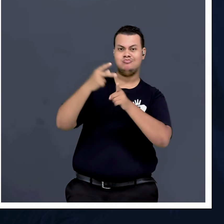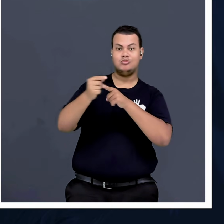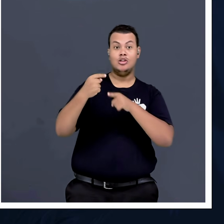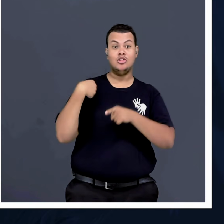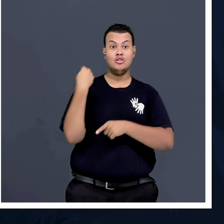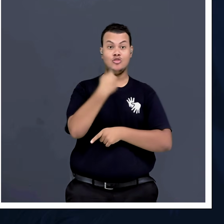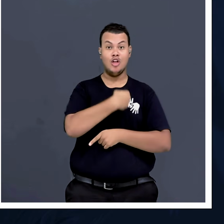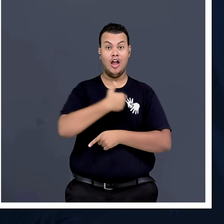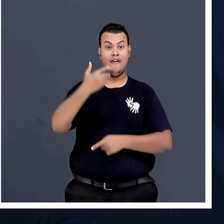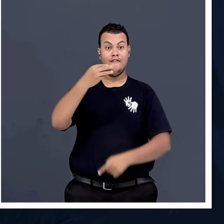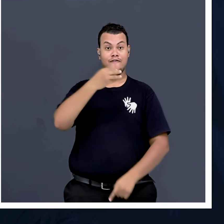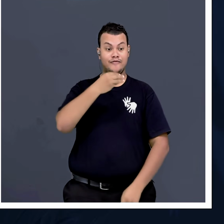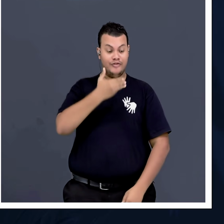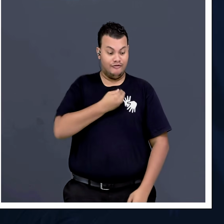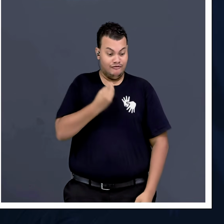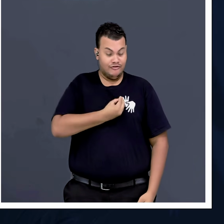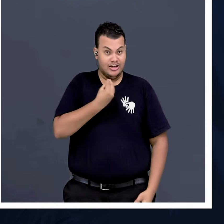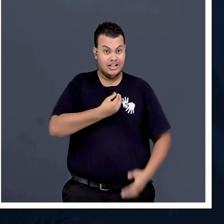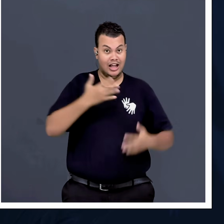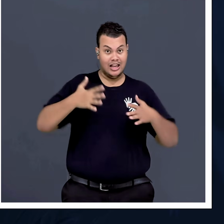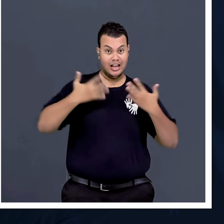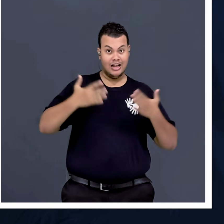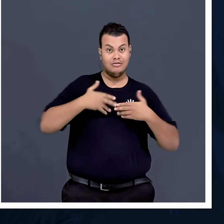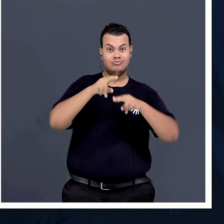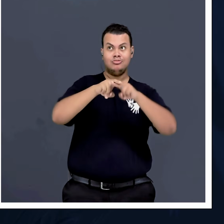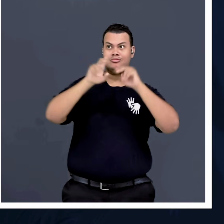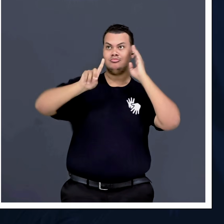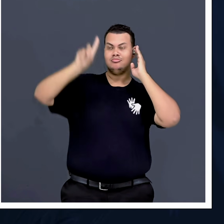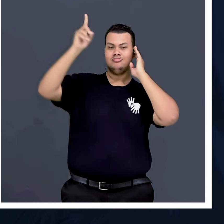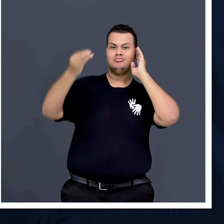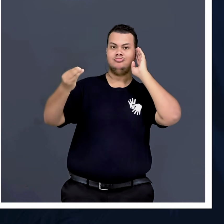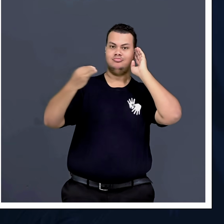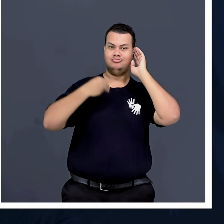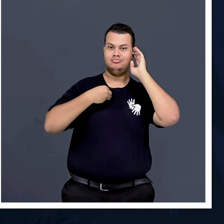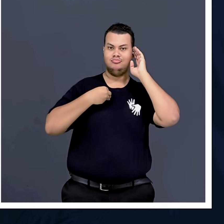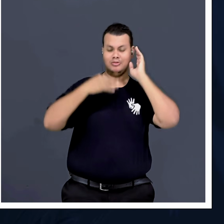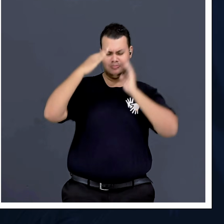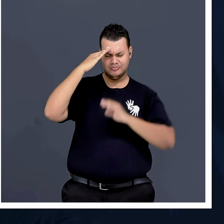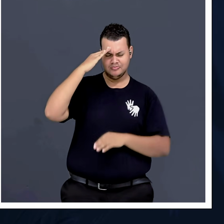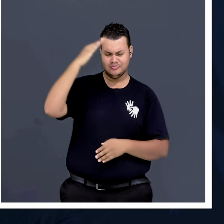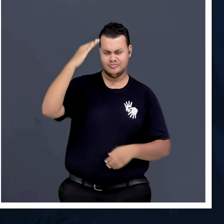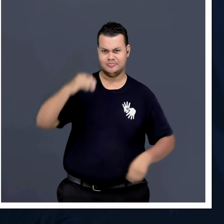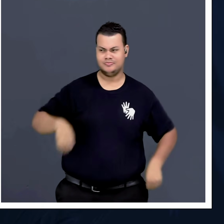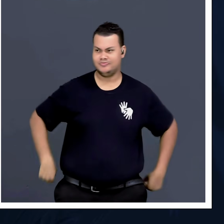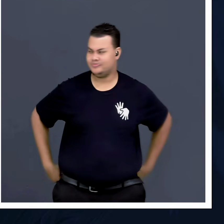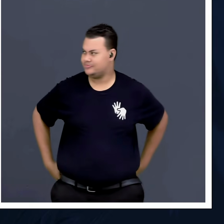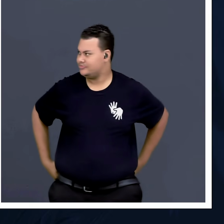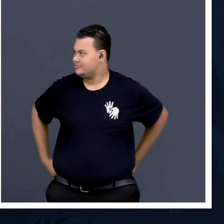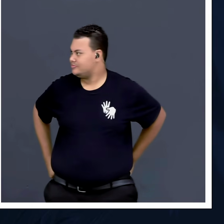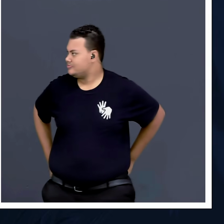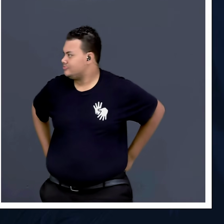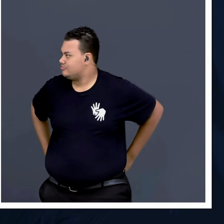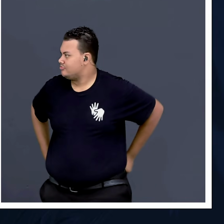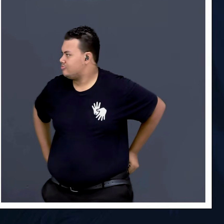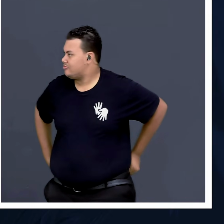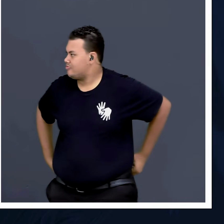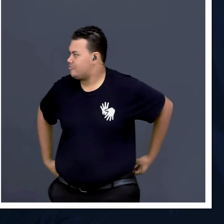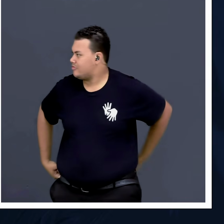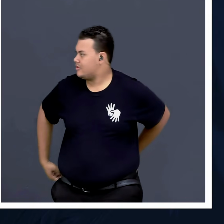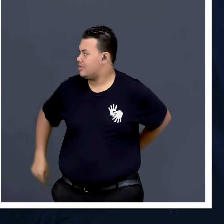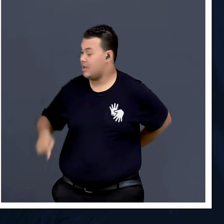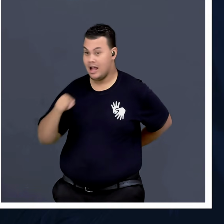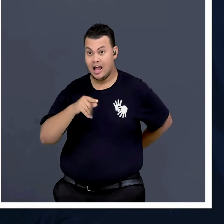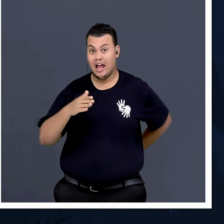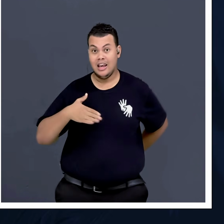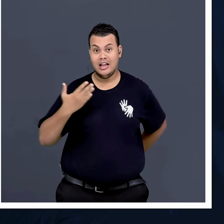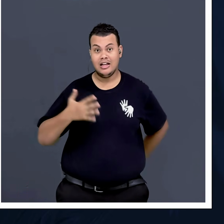a nossa vida de alegria é sustentada por este pilar. A nossa vida de alegria é